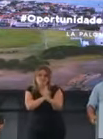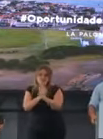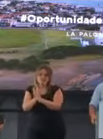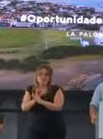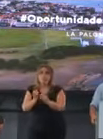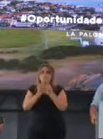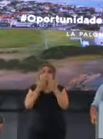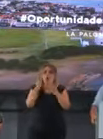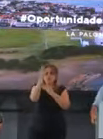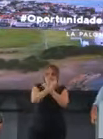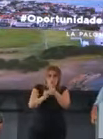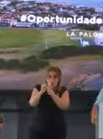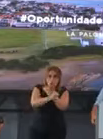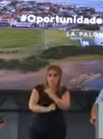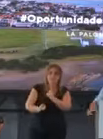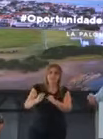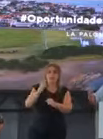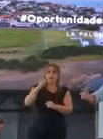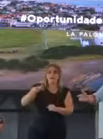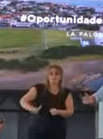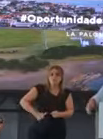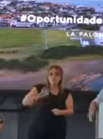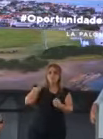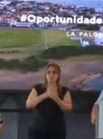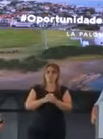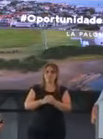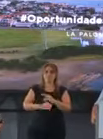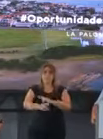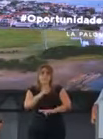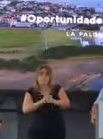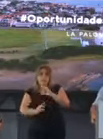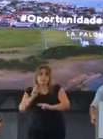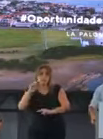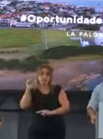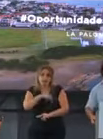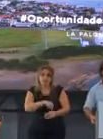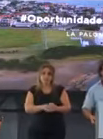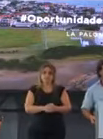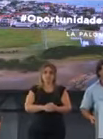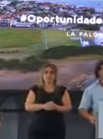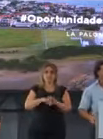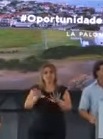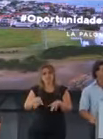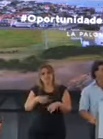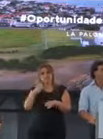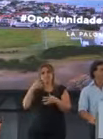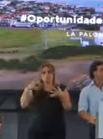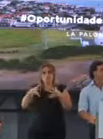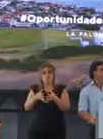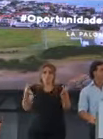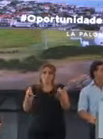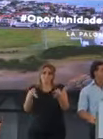utilizar mejor la tecnología, tener una rápida respuesta, tener una fuerza de choque.